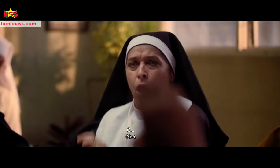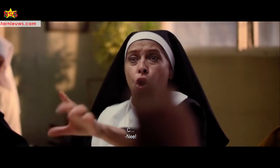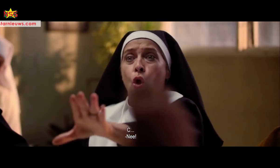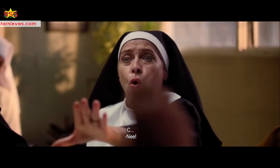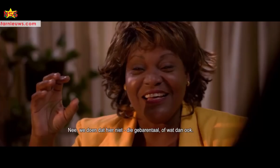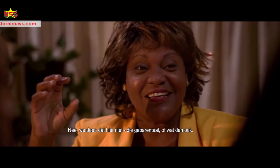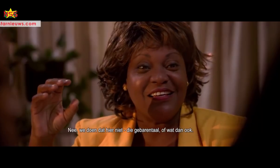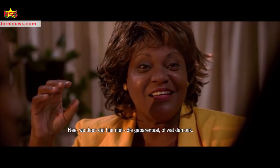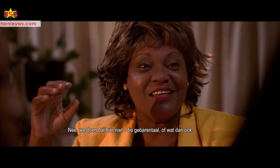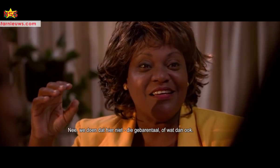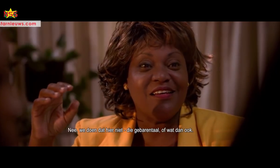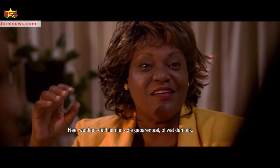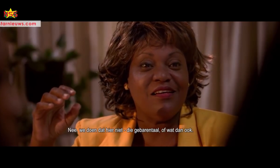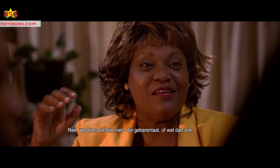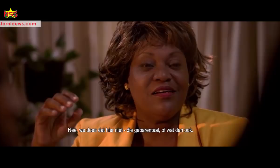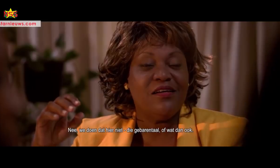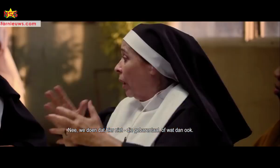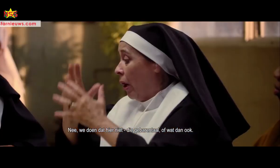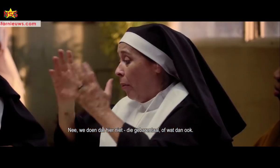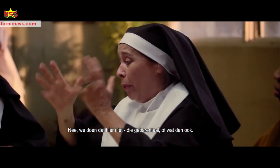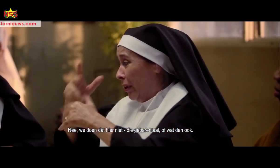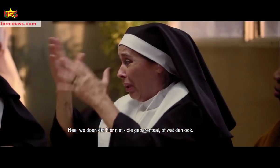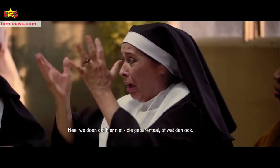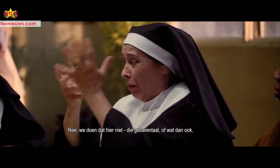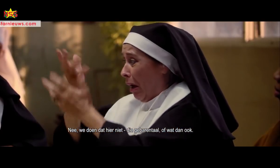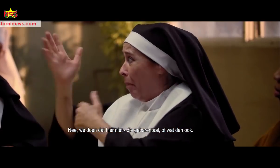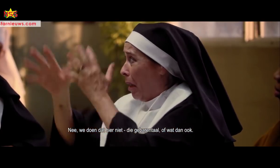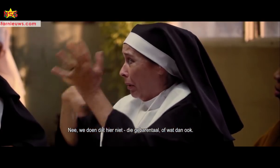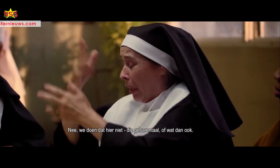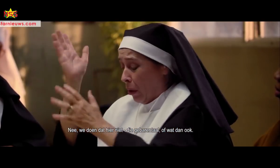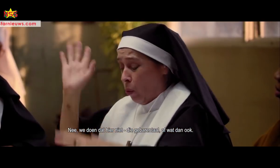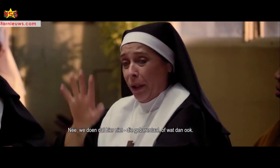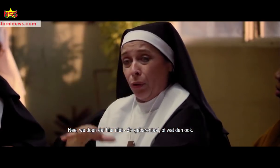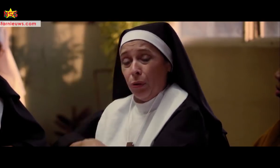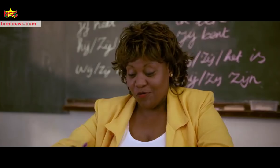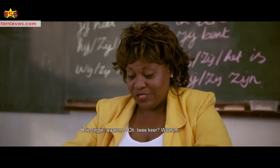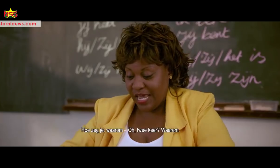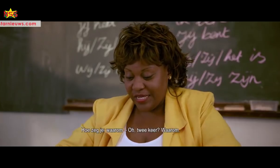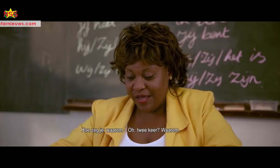No, don't do that, Isaac. De gabertal, gabertal, whatever. Hoe zeg je?